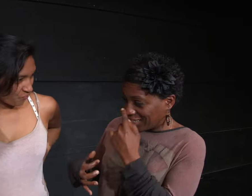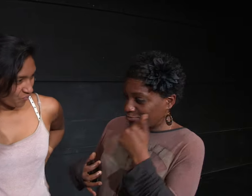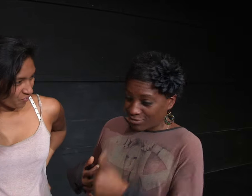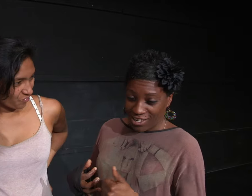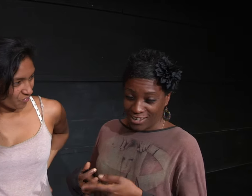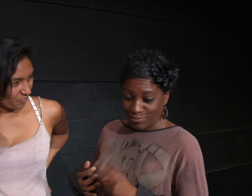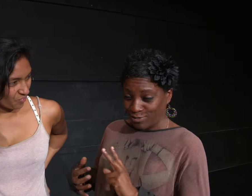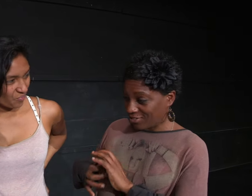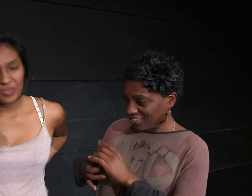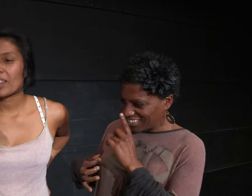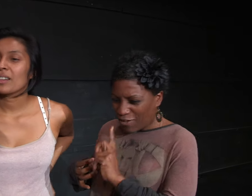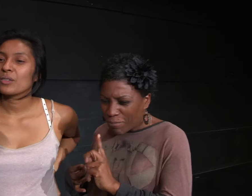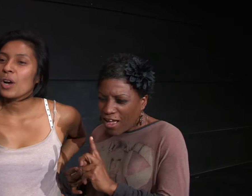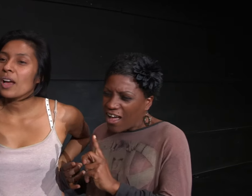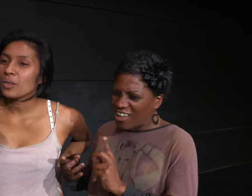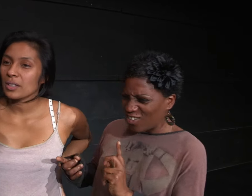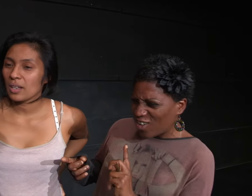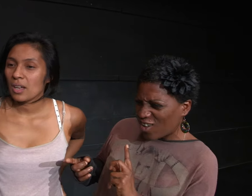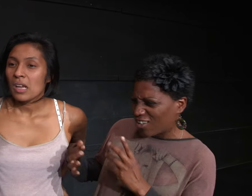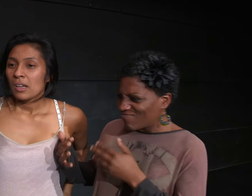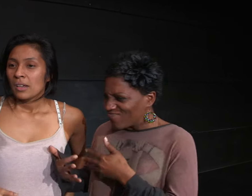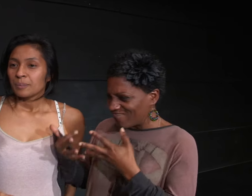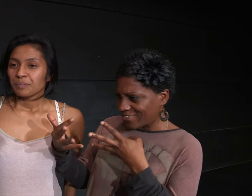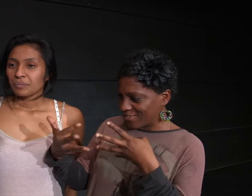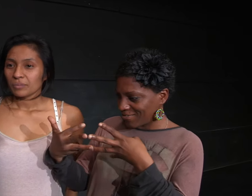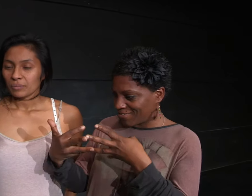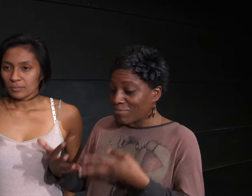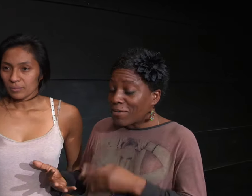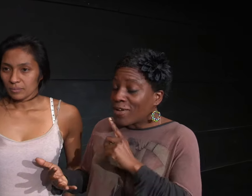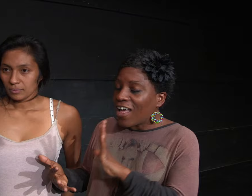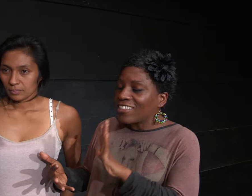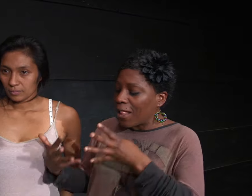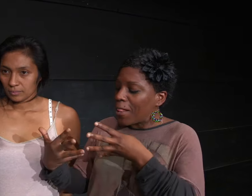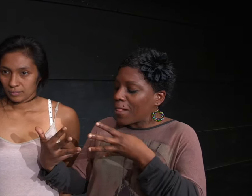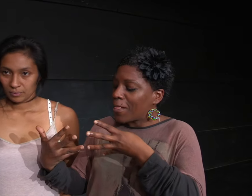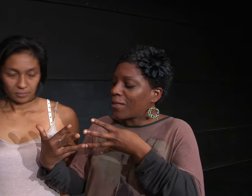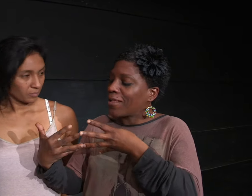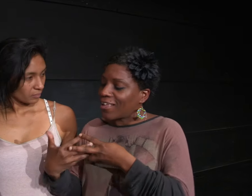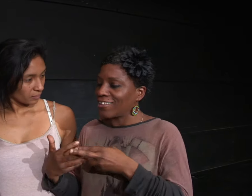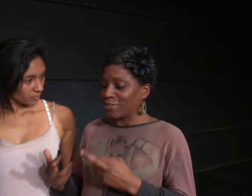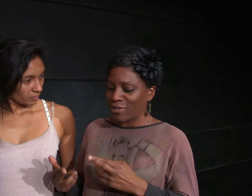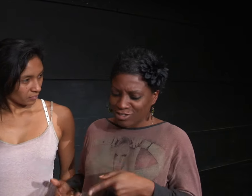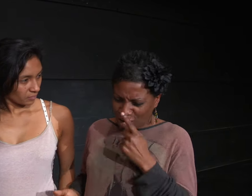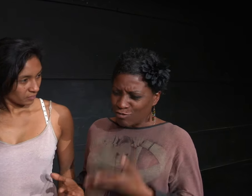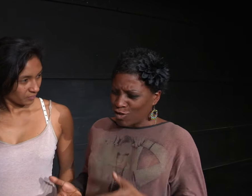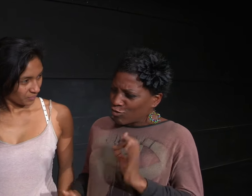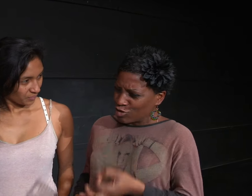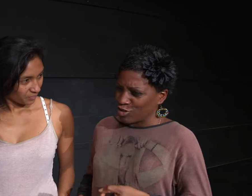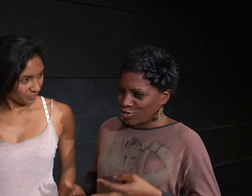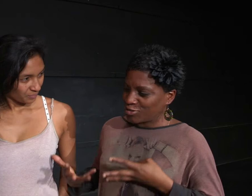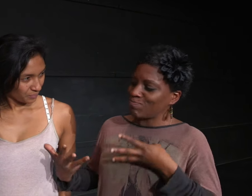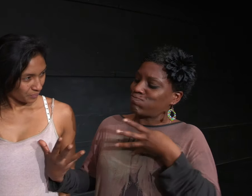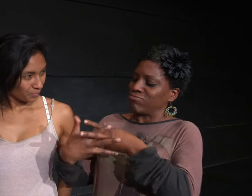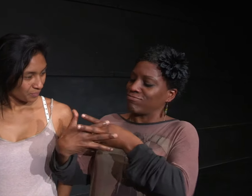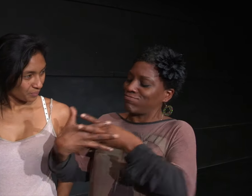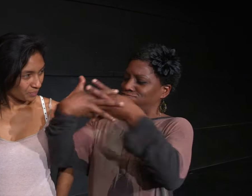Il faut qu'on arrive à rester en relation, se sentir bien l'une avec l'autre. Voilà, comme tu dis, on s'appréhende et on va réussir à